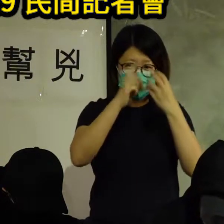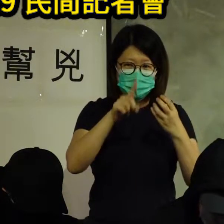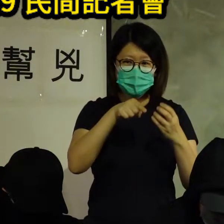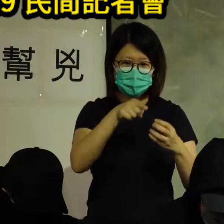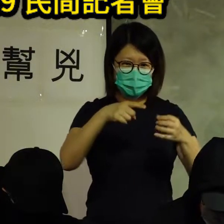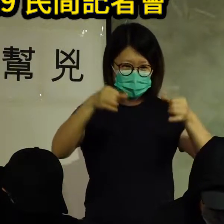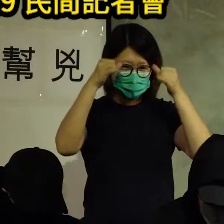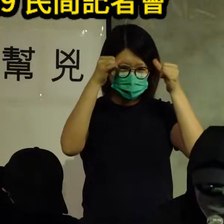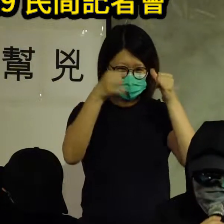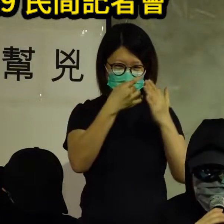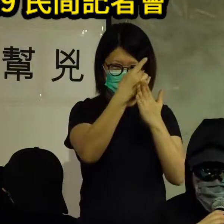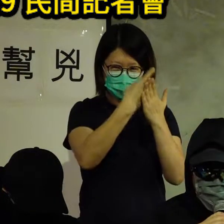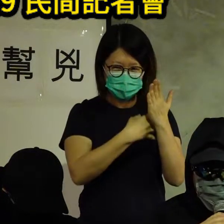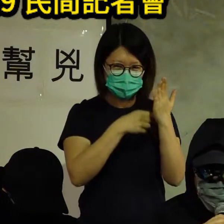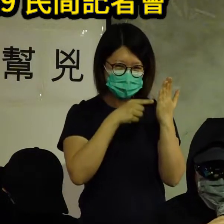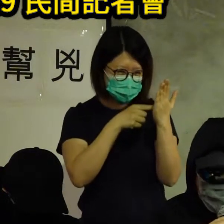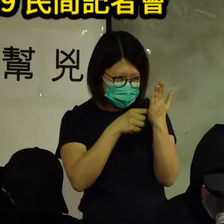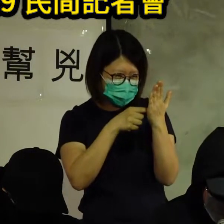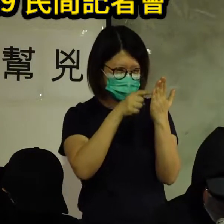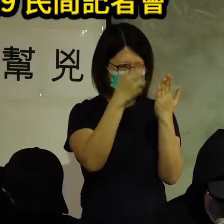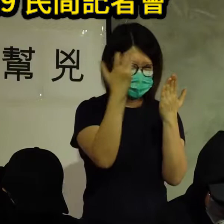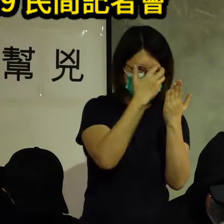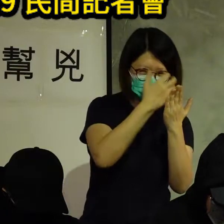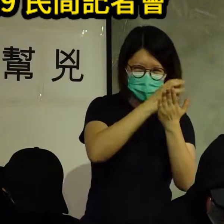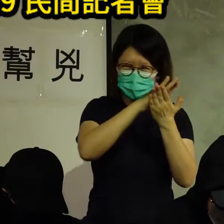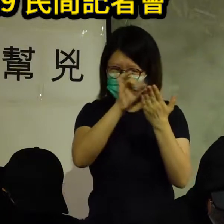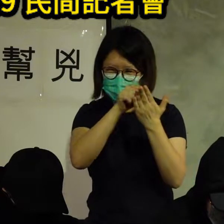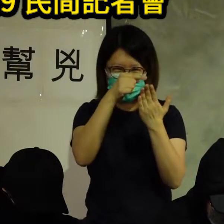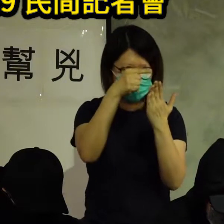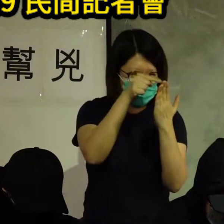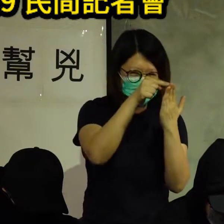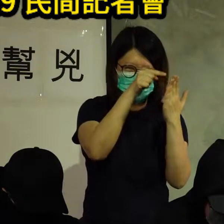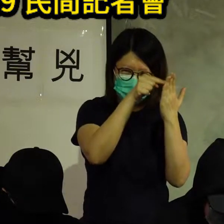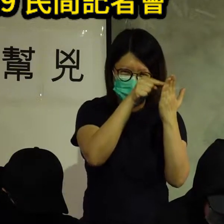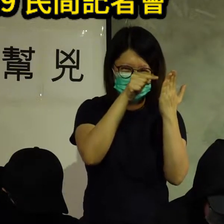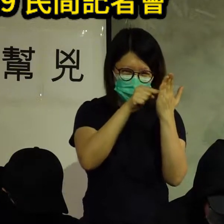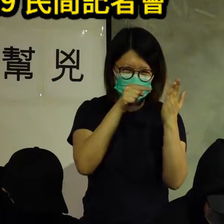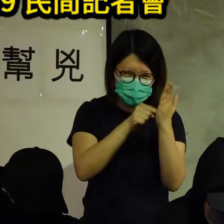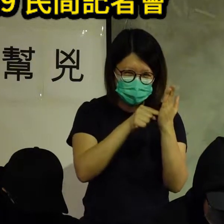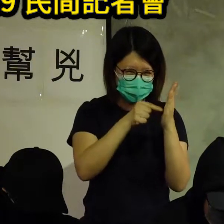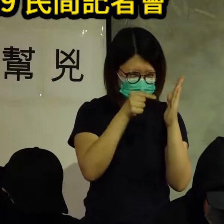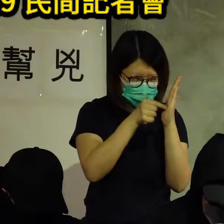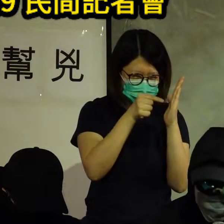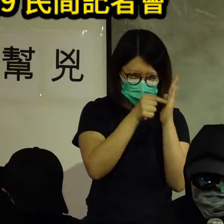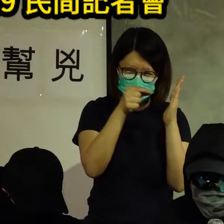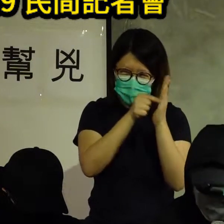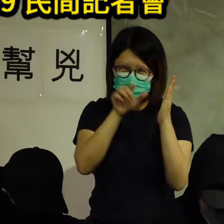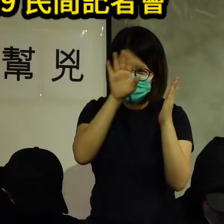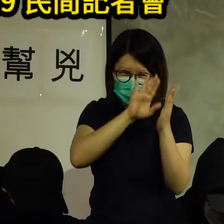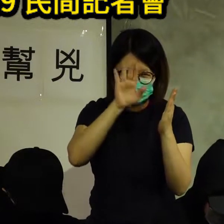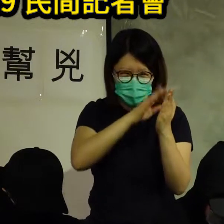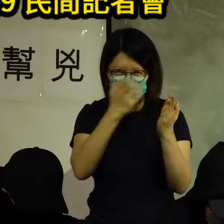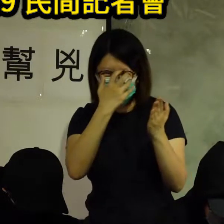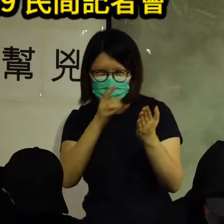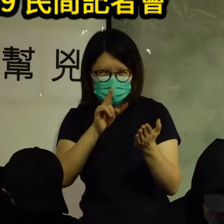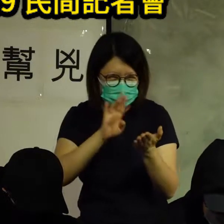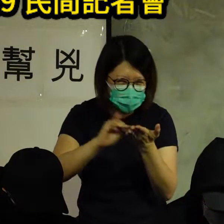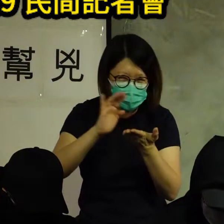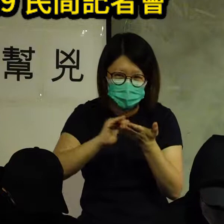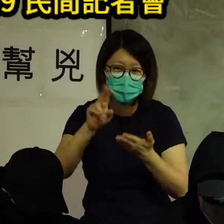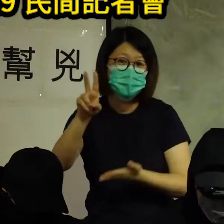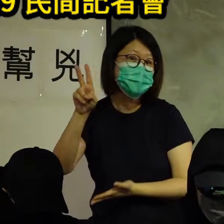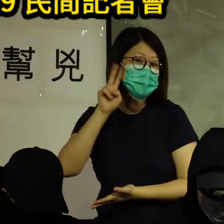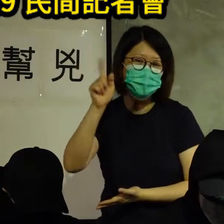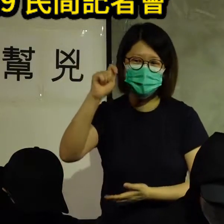控罪所謂的破壞社會安寧並沒有只涉及實質舉動或者是